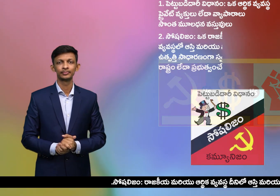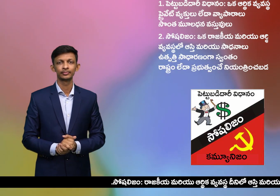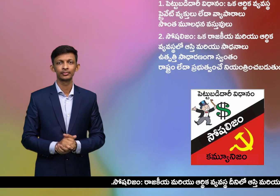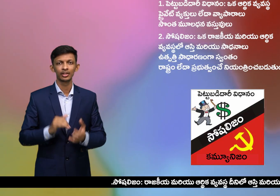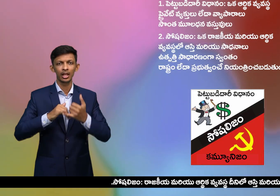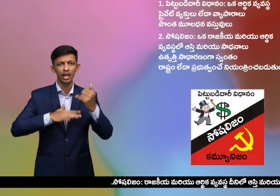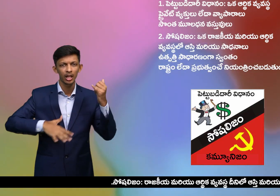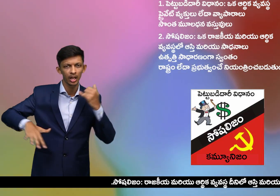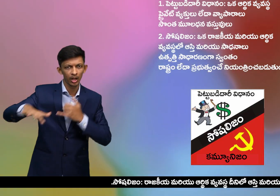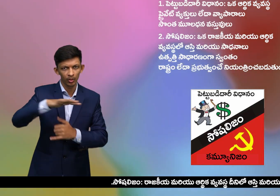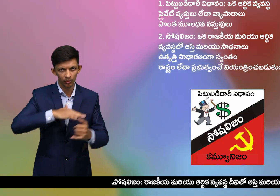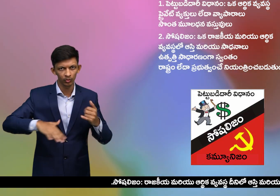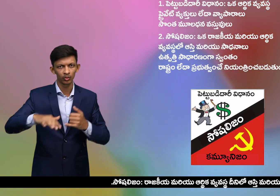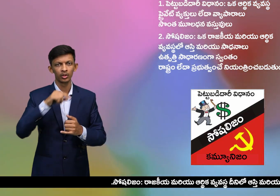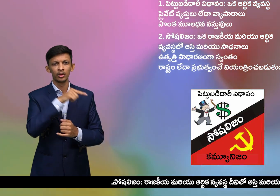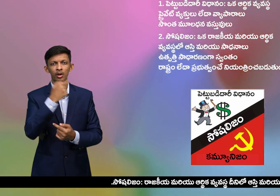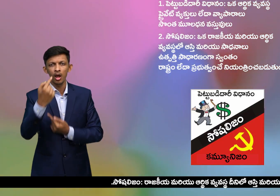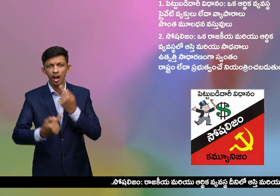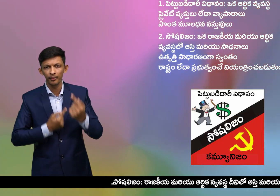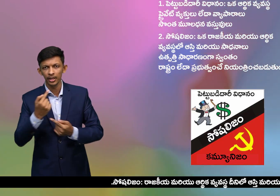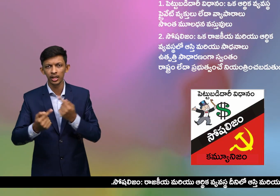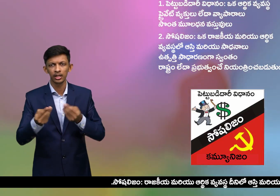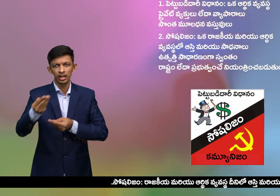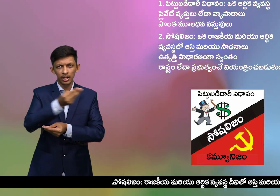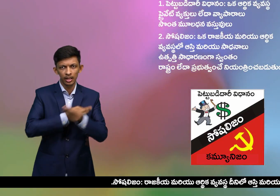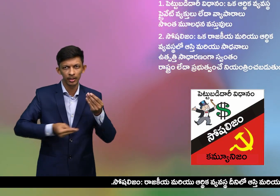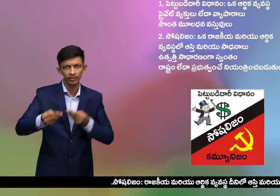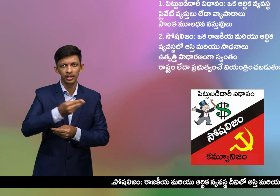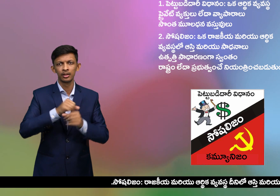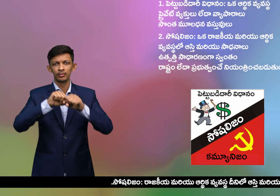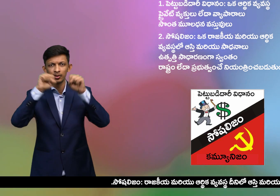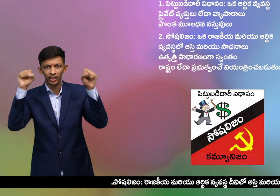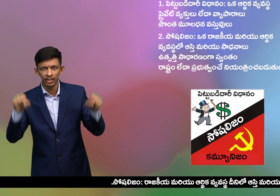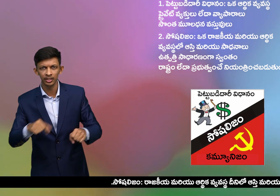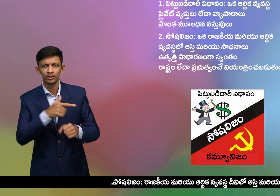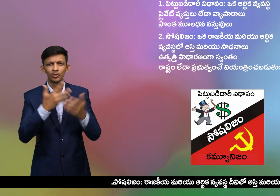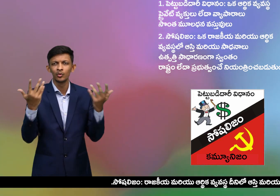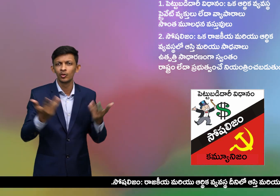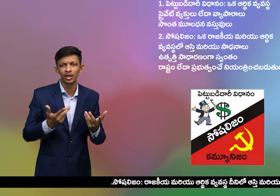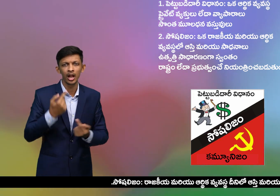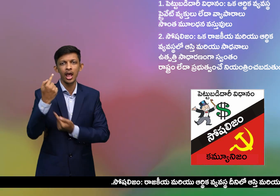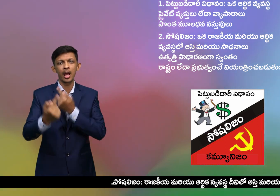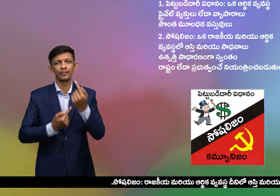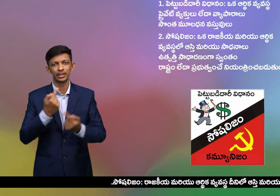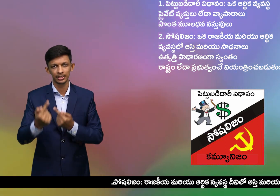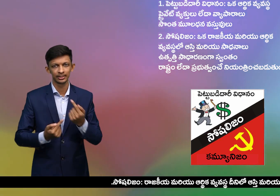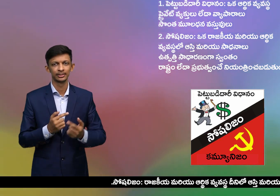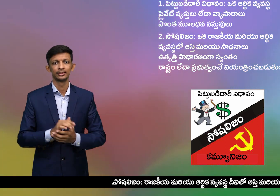2. సోషలిజం. రాజకీయ మరియు ఆర్థిక వ్యవస్థ. దీనిలో ఆస్తి మరియు